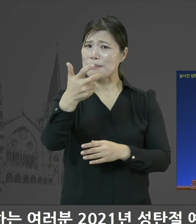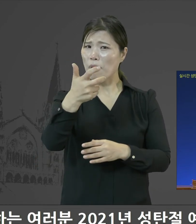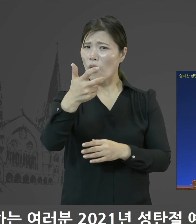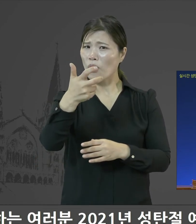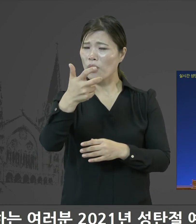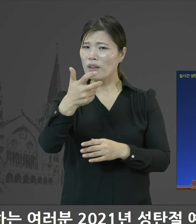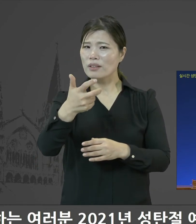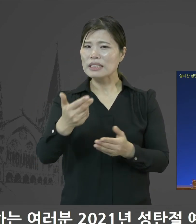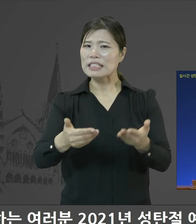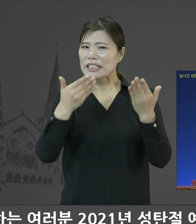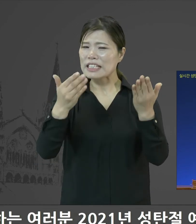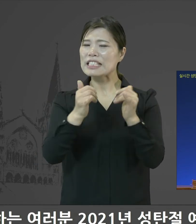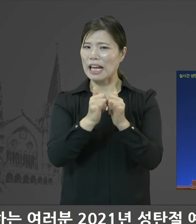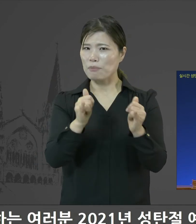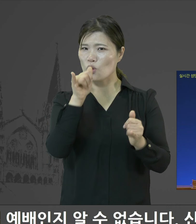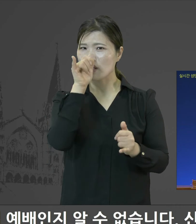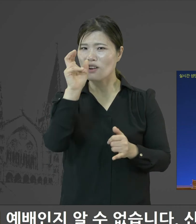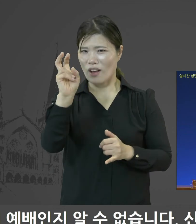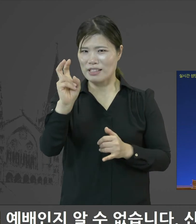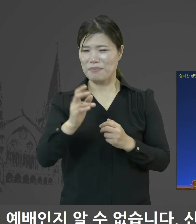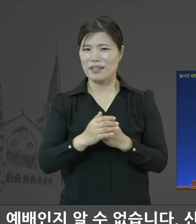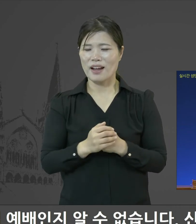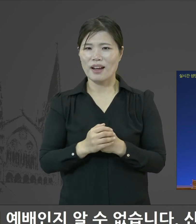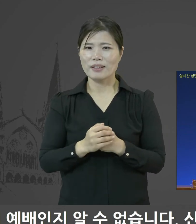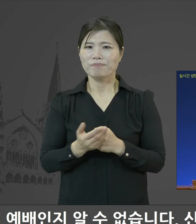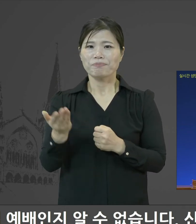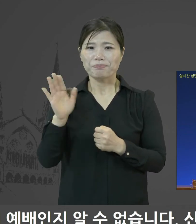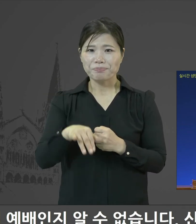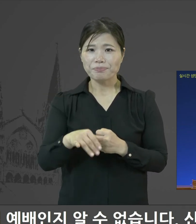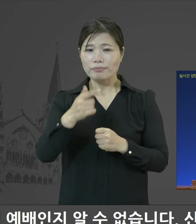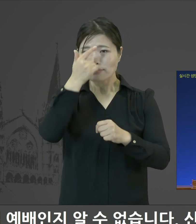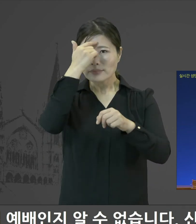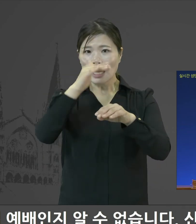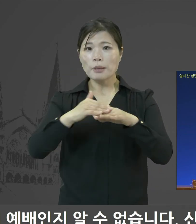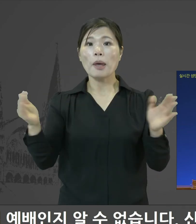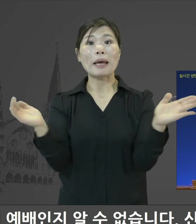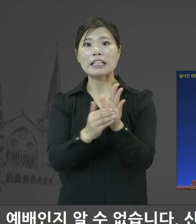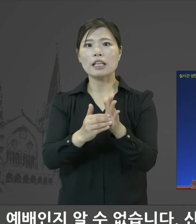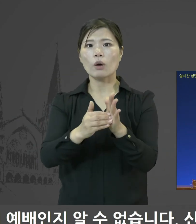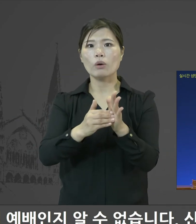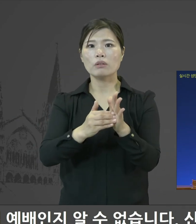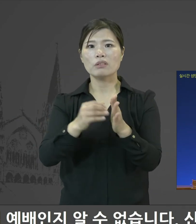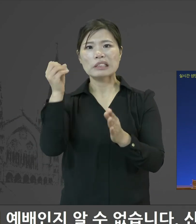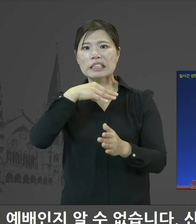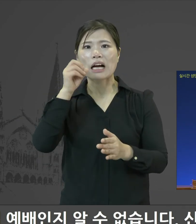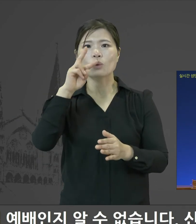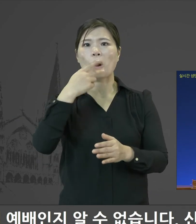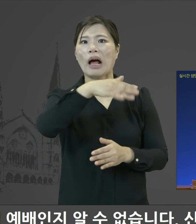것 같습니다. 그런데 예배드리고 그냥 돌아가지 마시기 바랍니다.